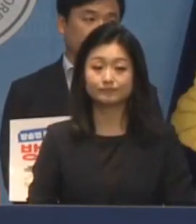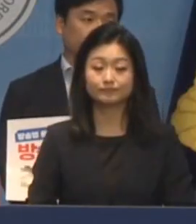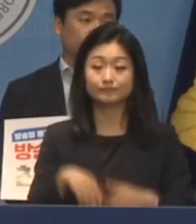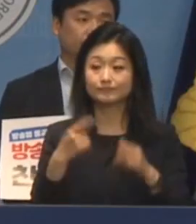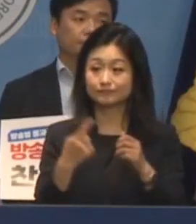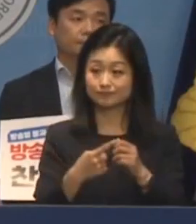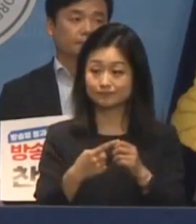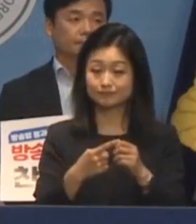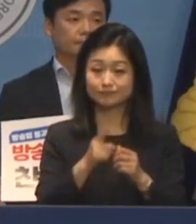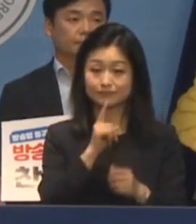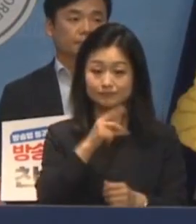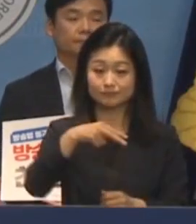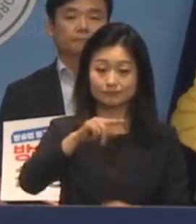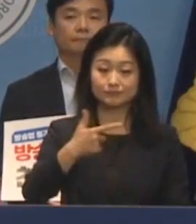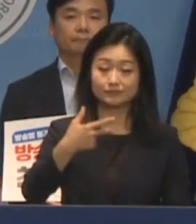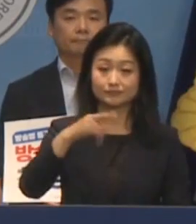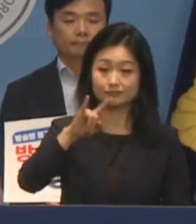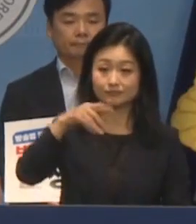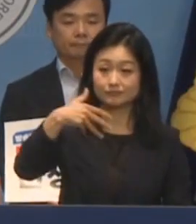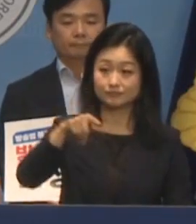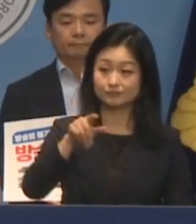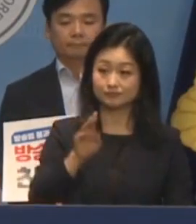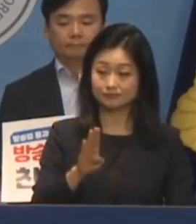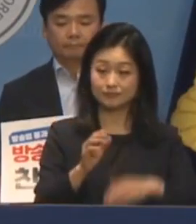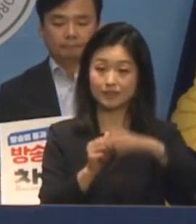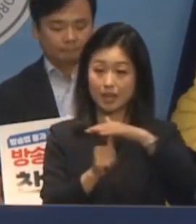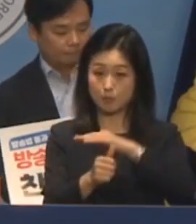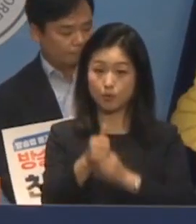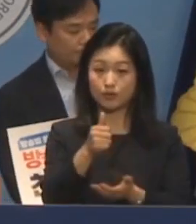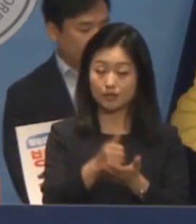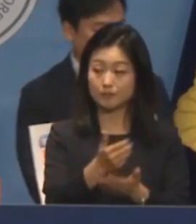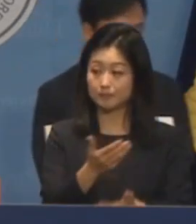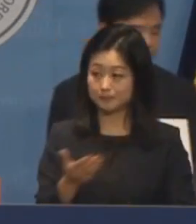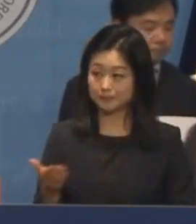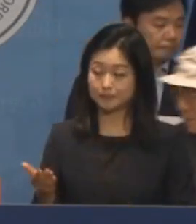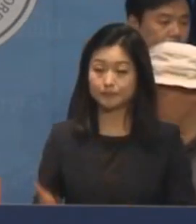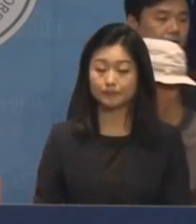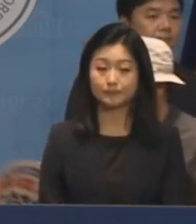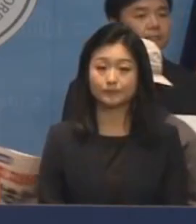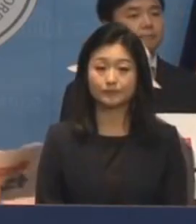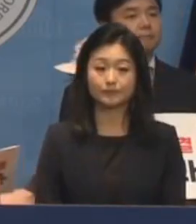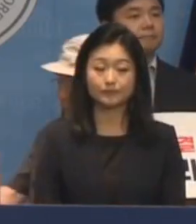번째 발언이신 신태섭 민원연 상임공동대표님 모시겠습니다.